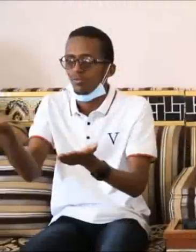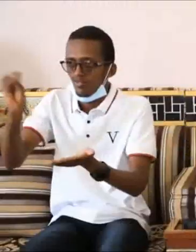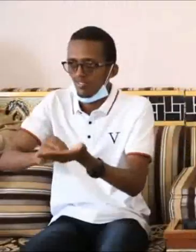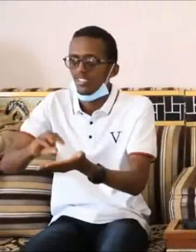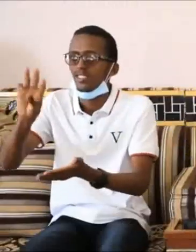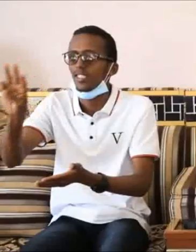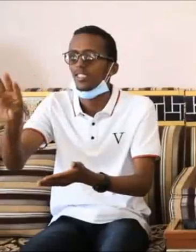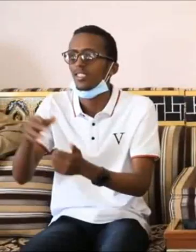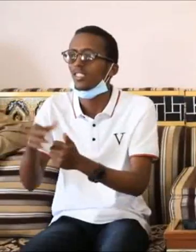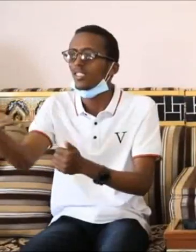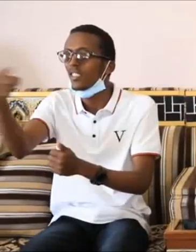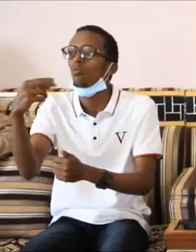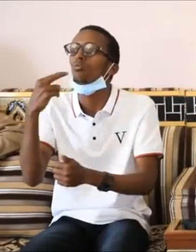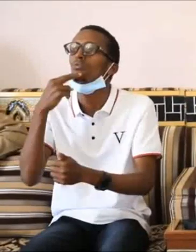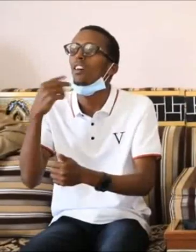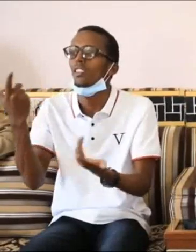وايد كفانينا